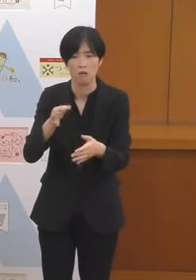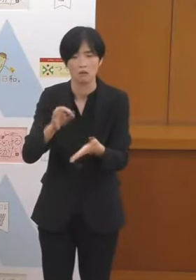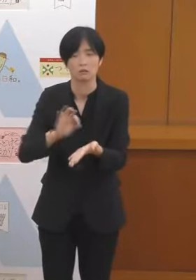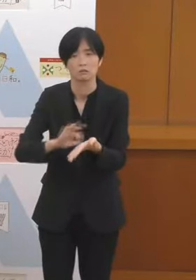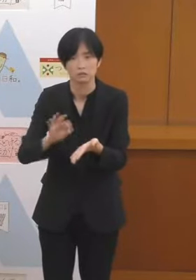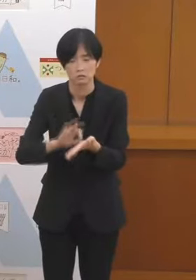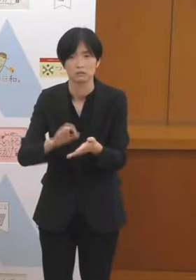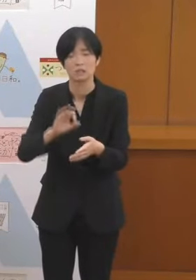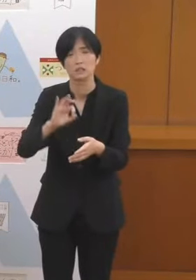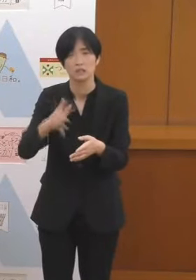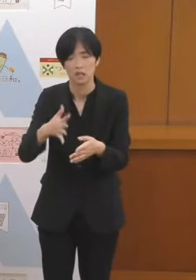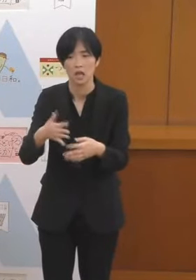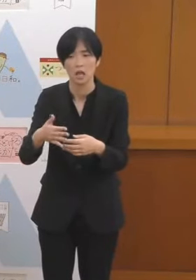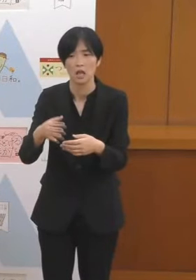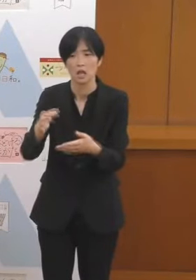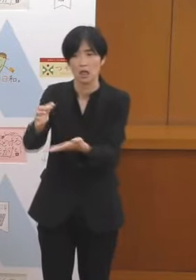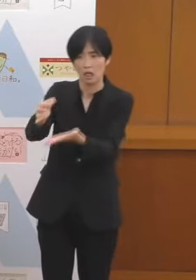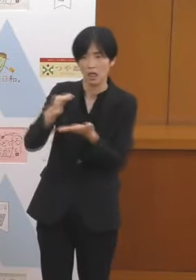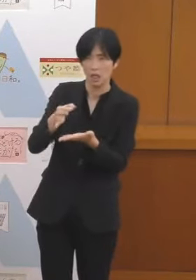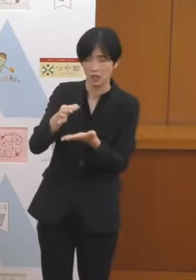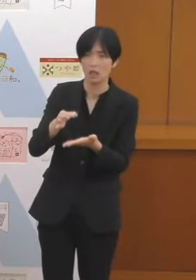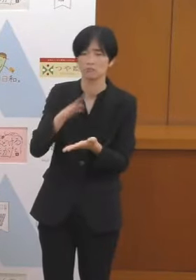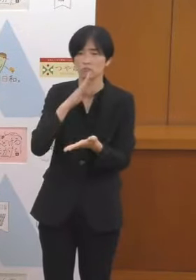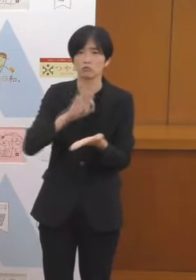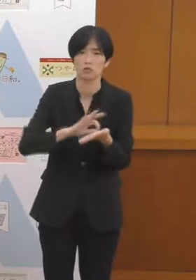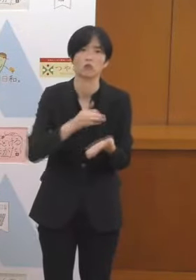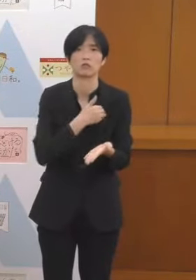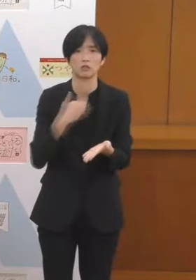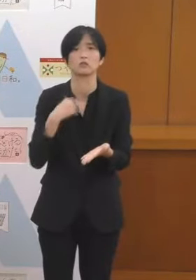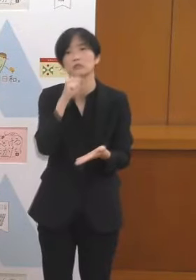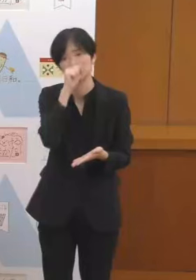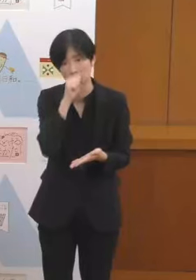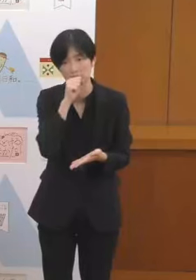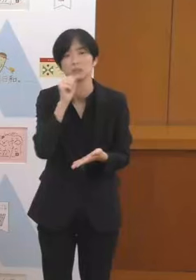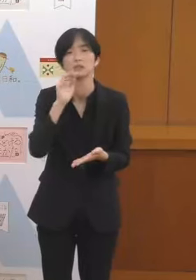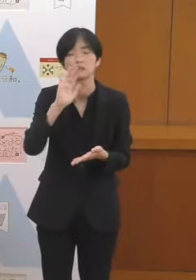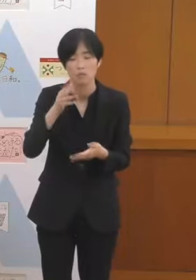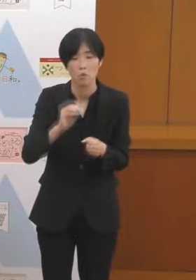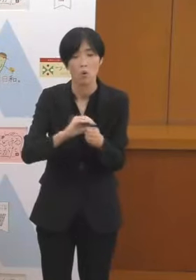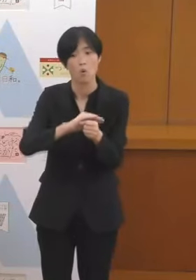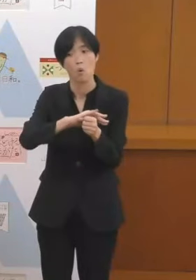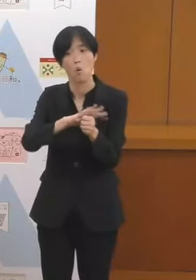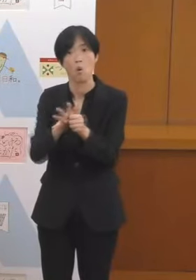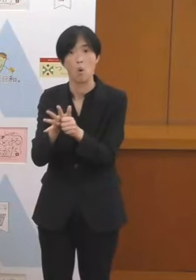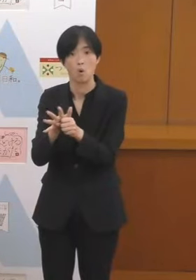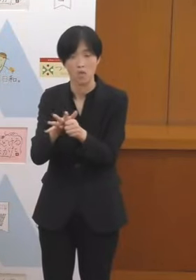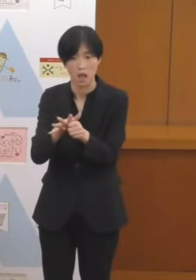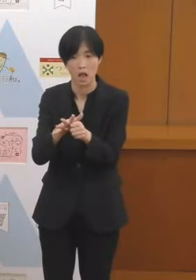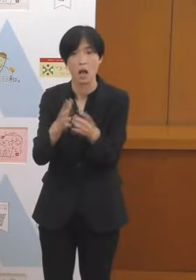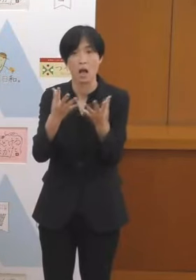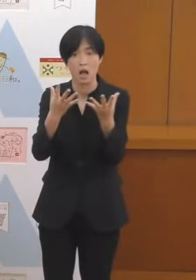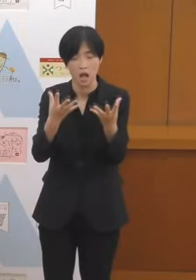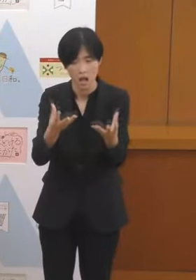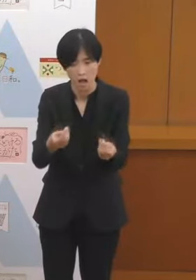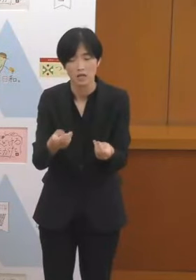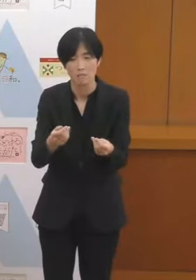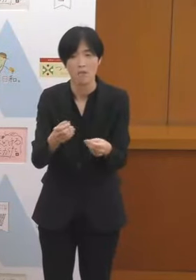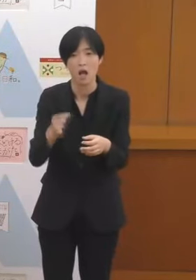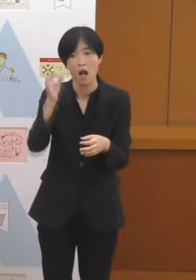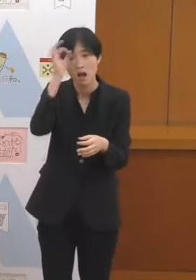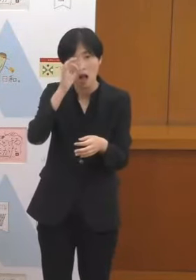な税制度の1つであると考えておりますが一方でコロナ化を経て回復途上にある観光